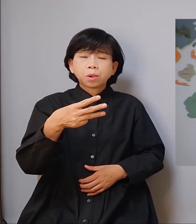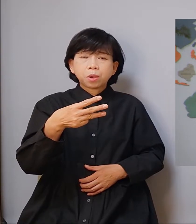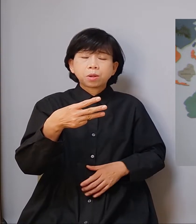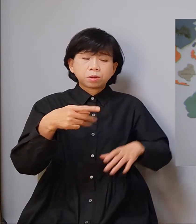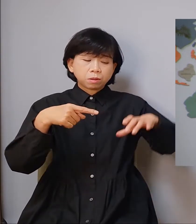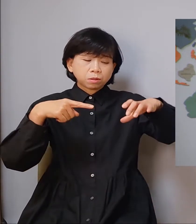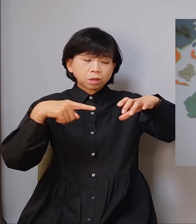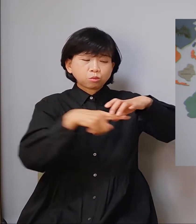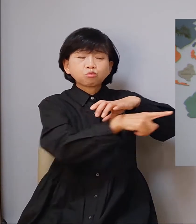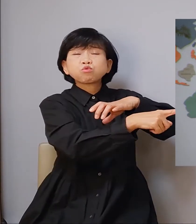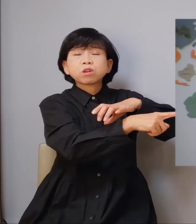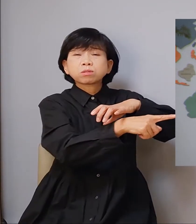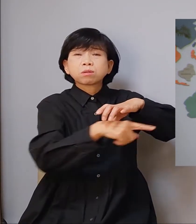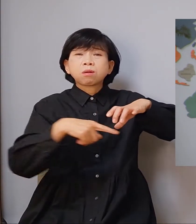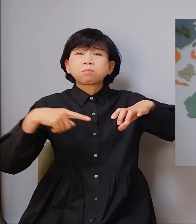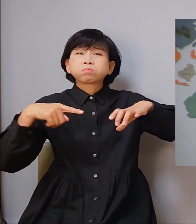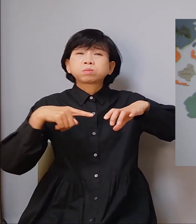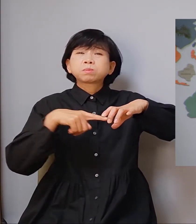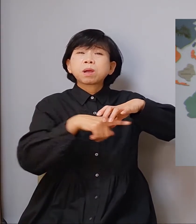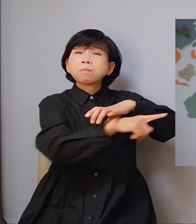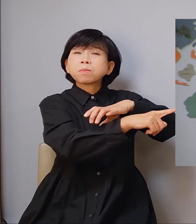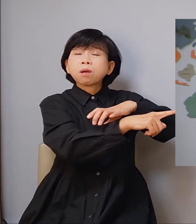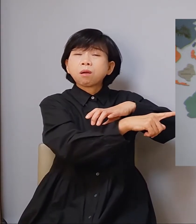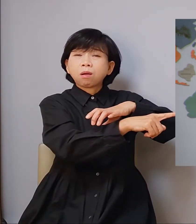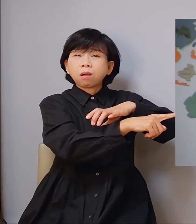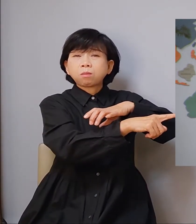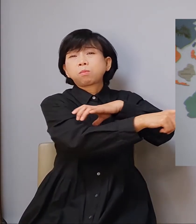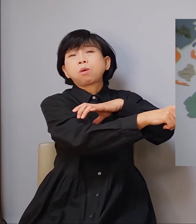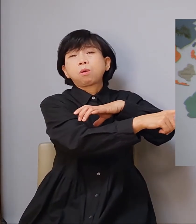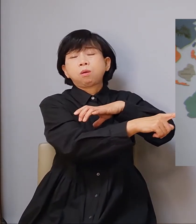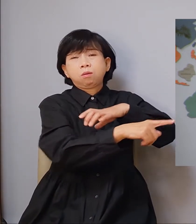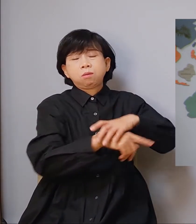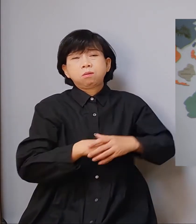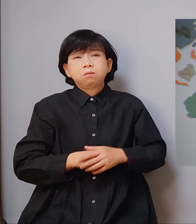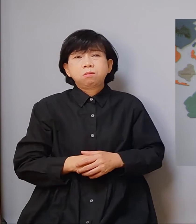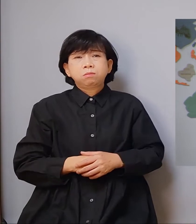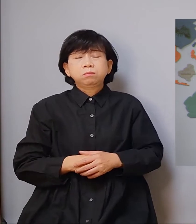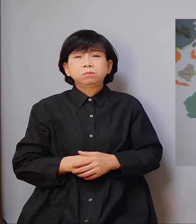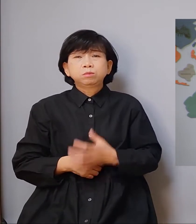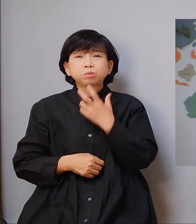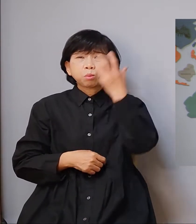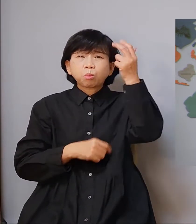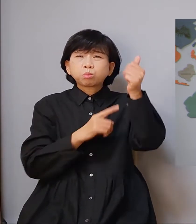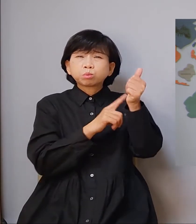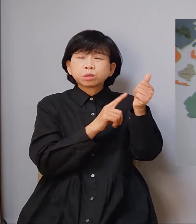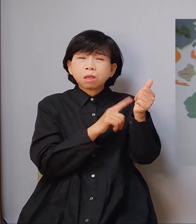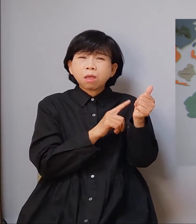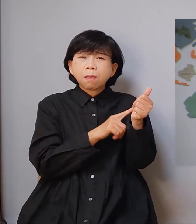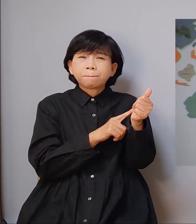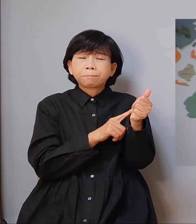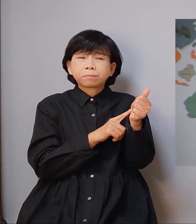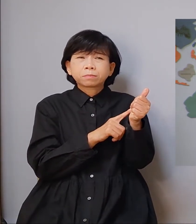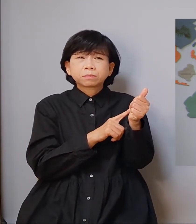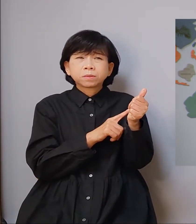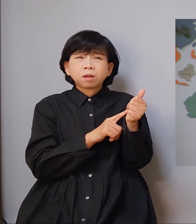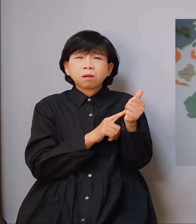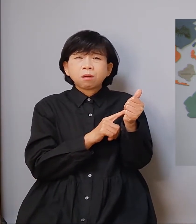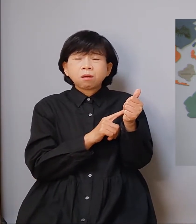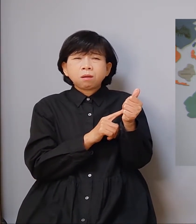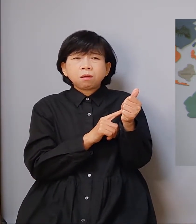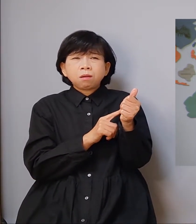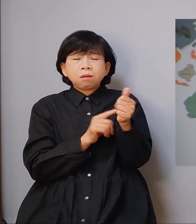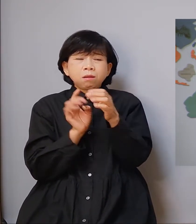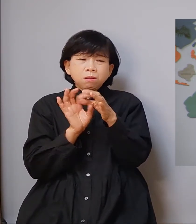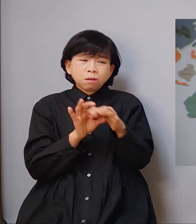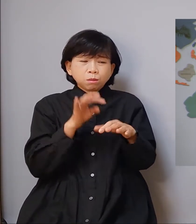심지어 잠깐이라도 하나님 앞에 불평하지 않을까요? 요셉에게 이 내 안에 꽉 차 있는 것들이 무엇인지 꾹